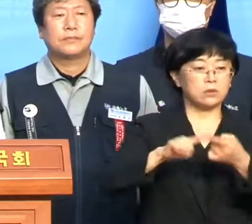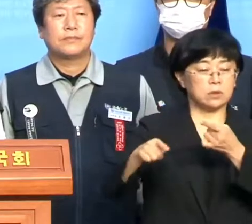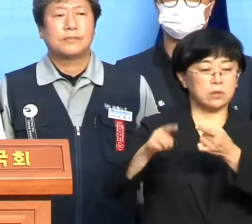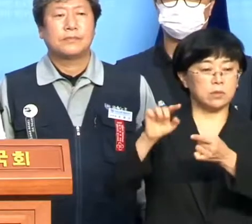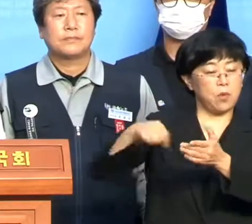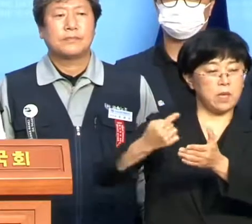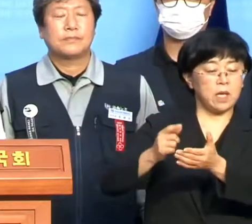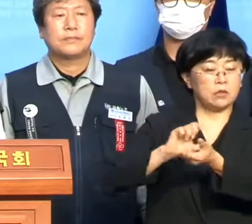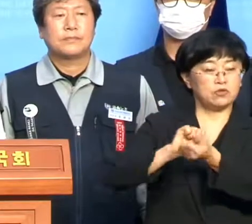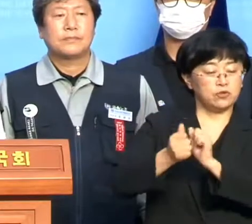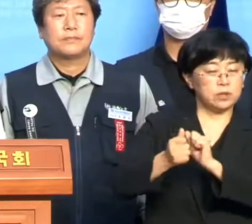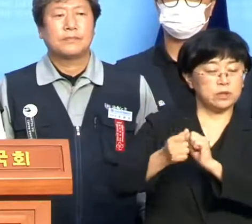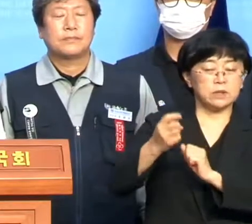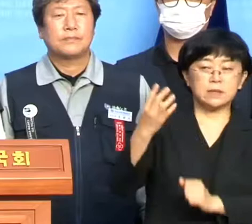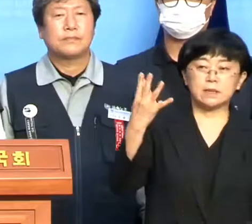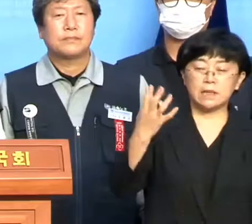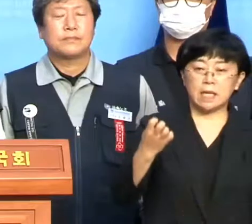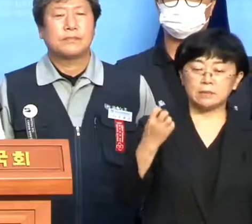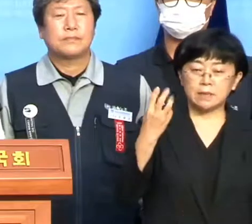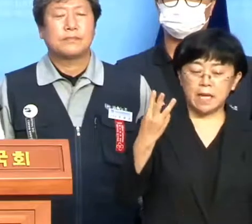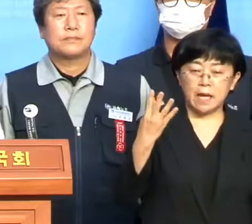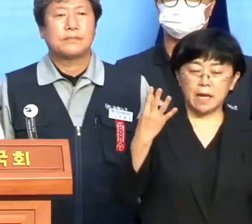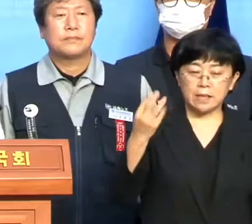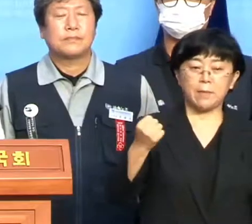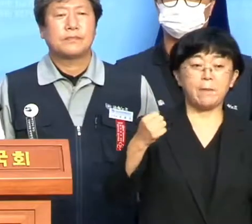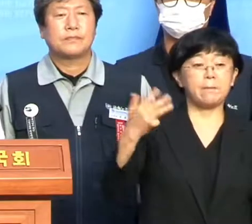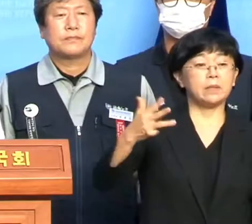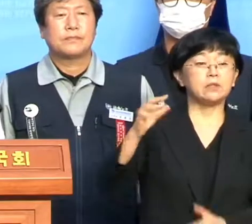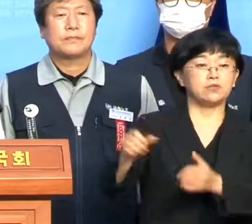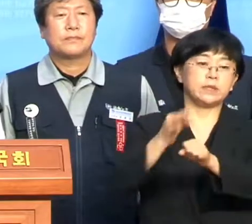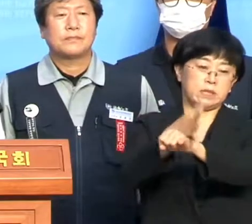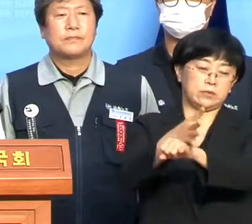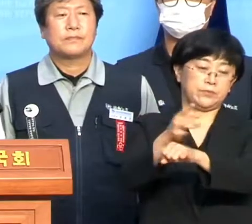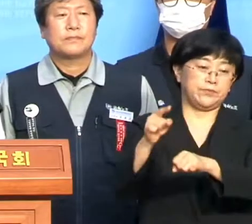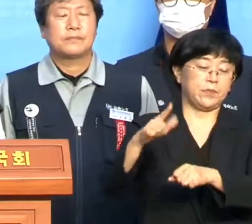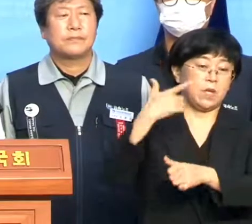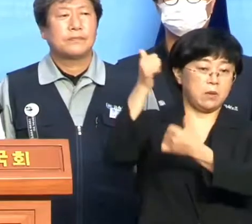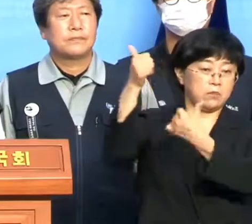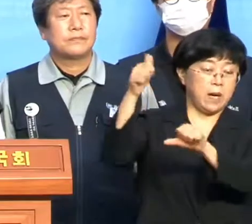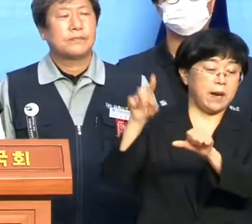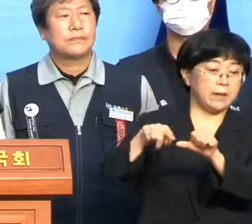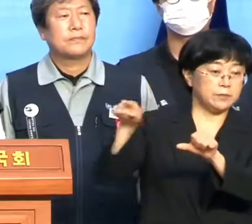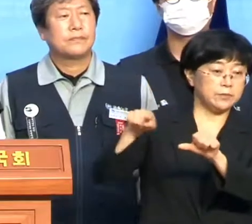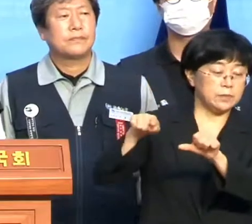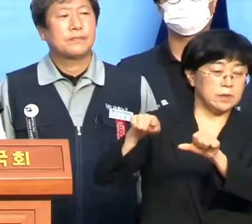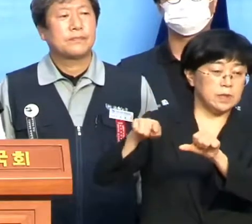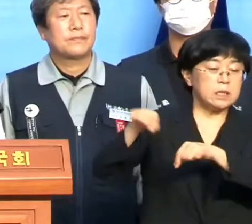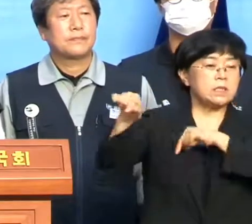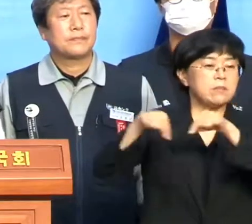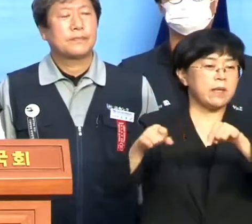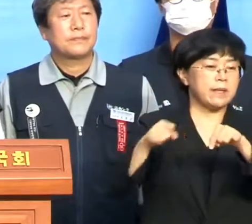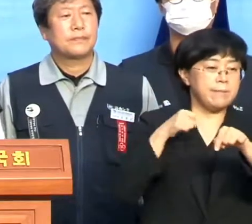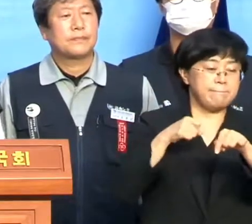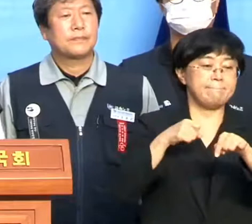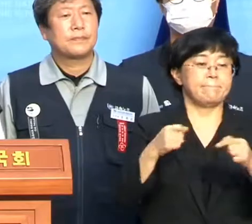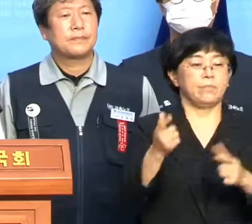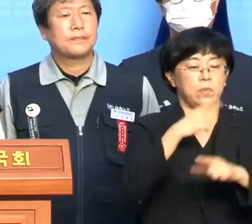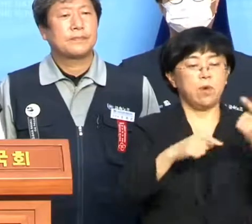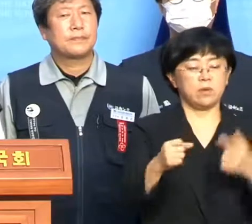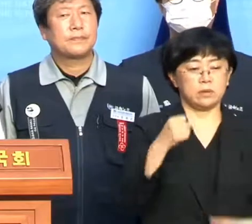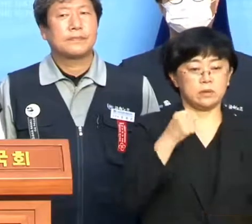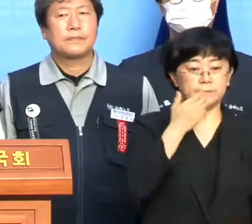도 488,000 줄을 매각에 씁니다 정몽준 전기선 부자에 칩의 력이 강화되었습니다